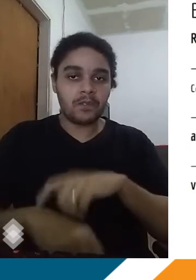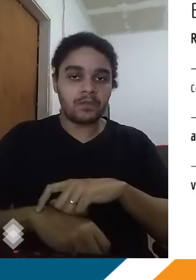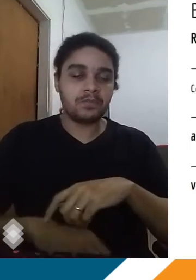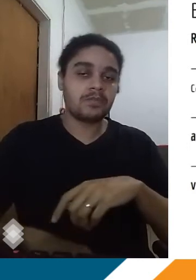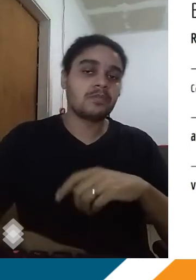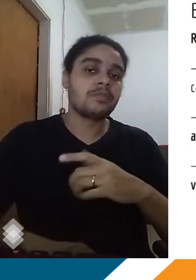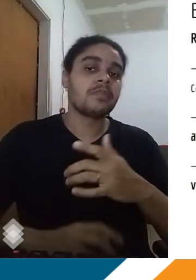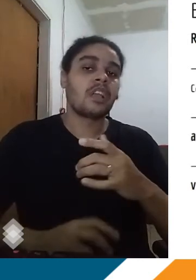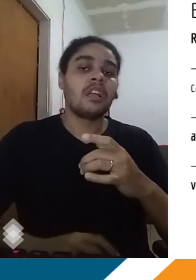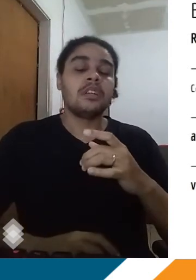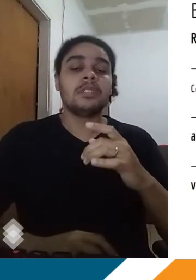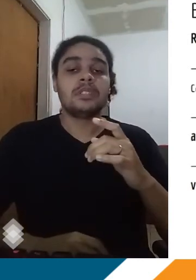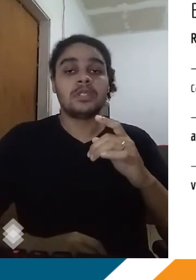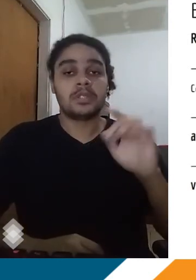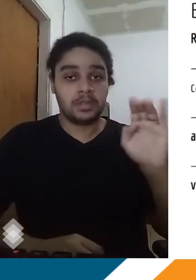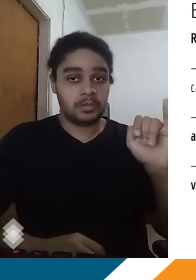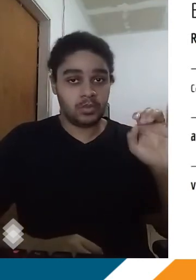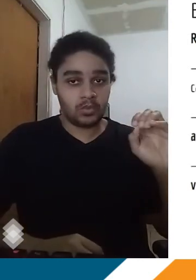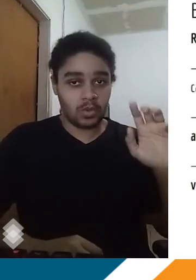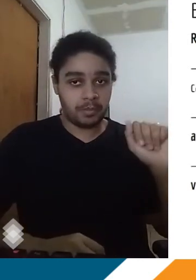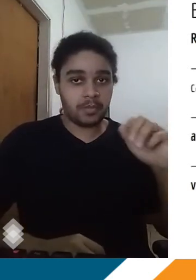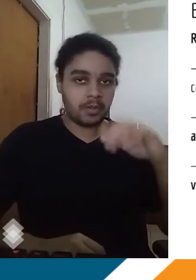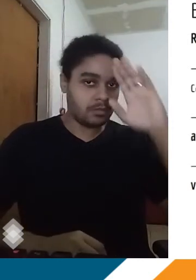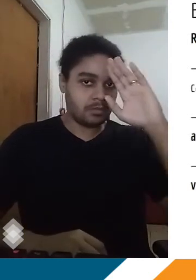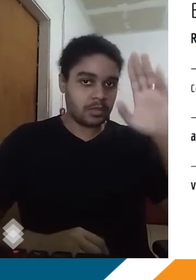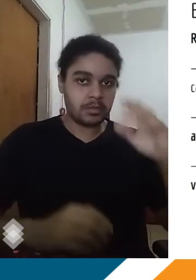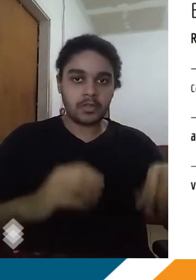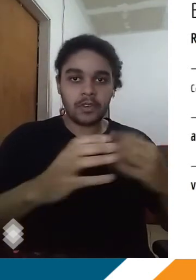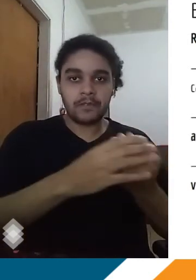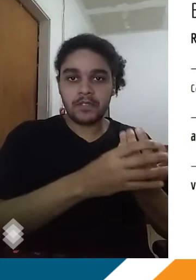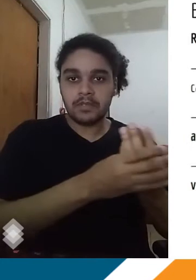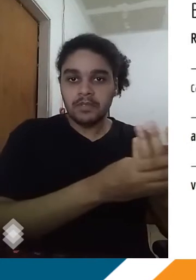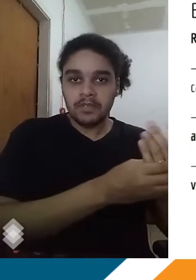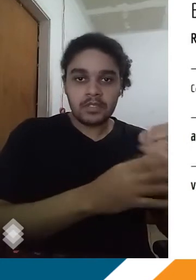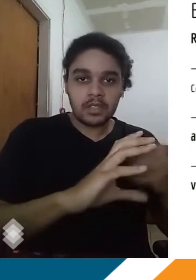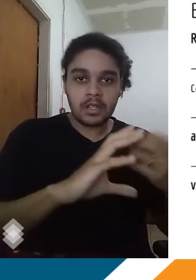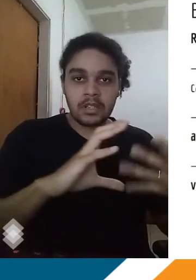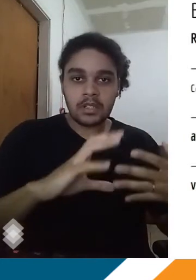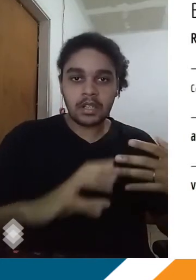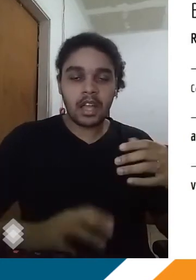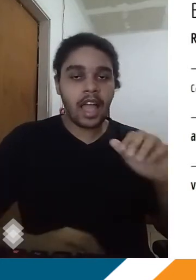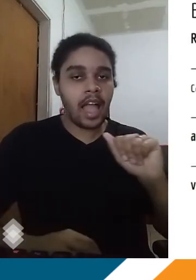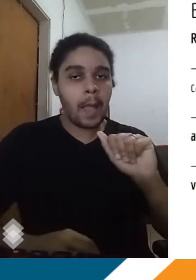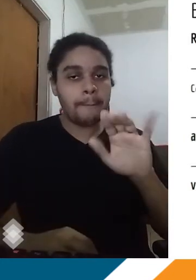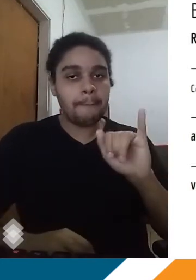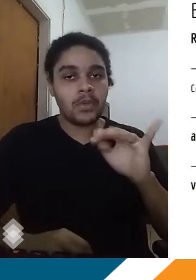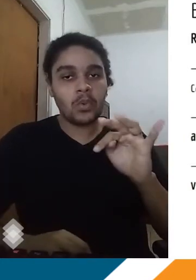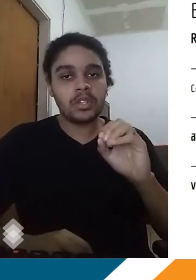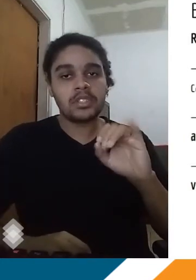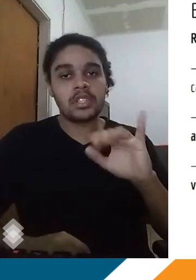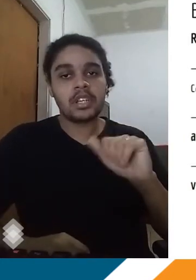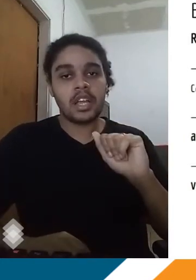o principal critério de definição é a vegetação, é a característica biótica. As características abióticas também são